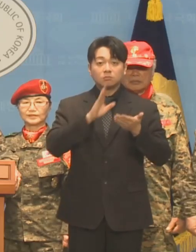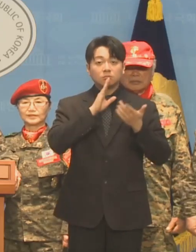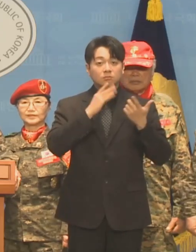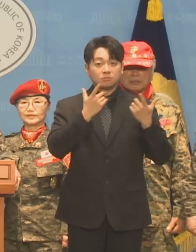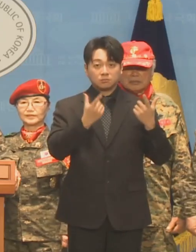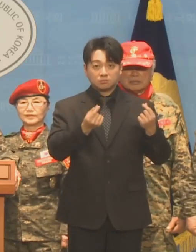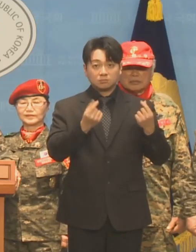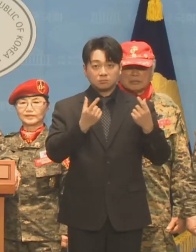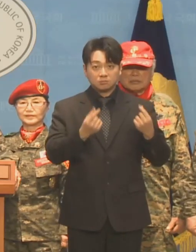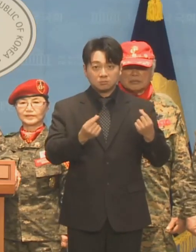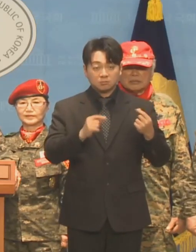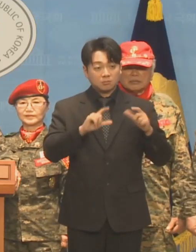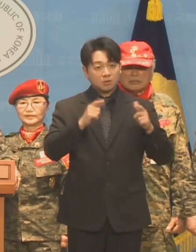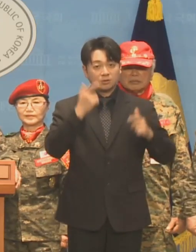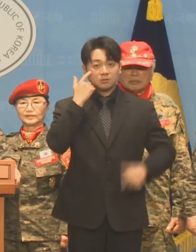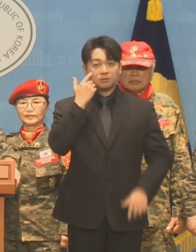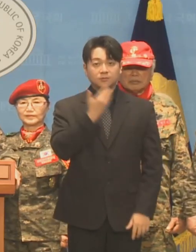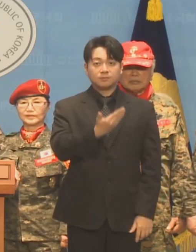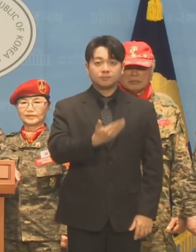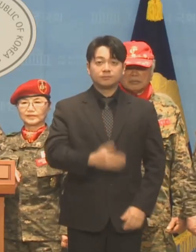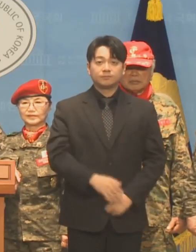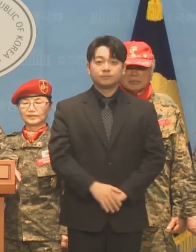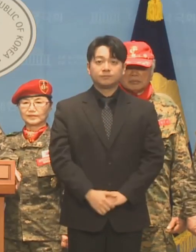그대들에게 묻고 싶다.